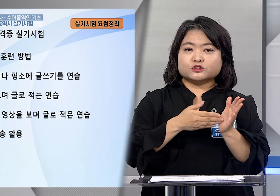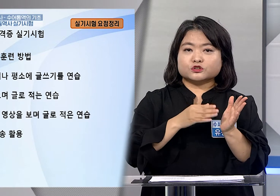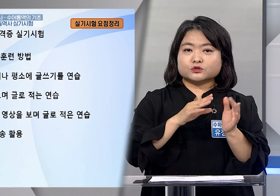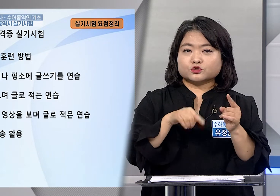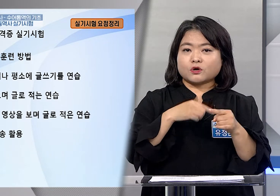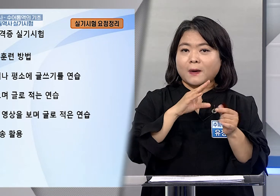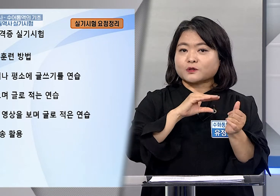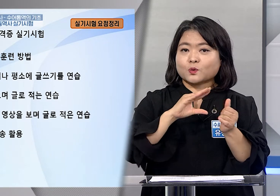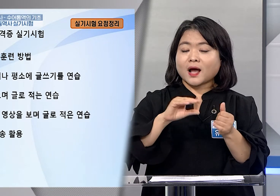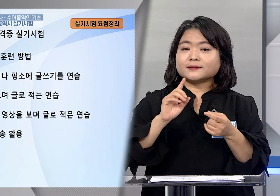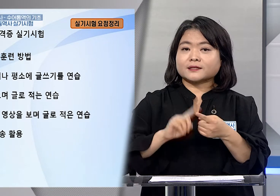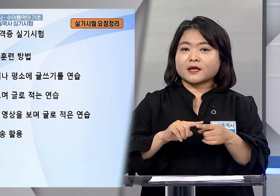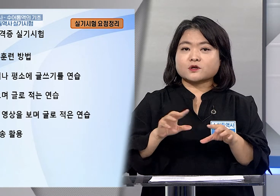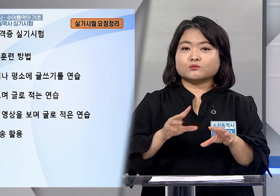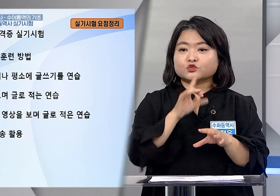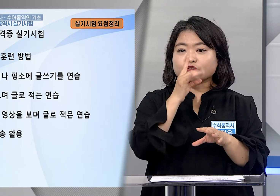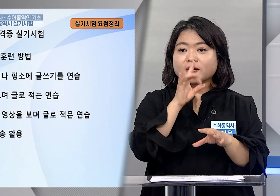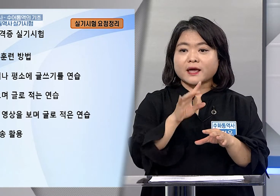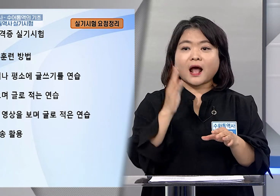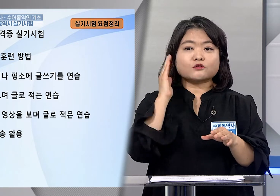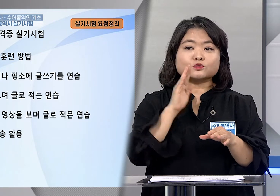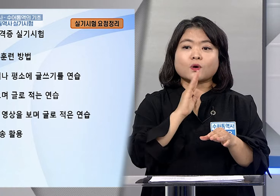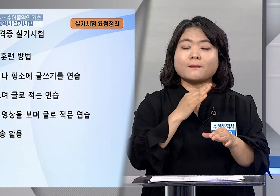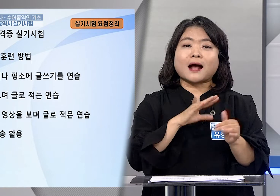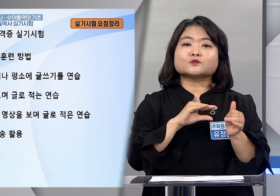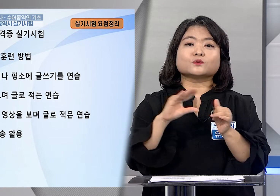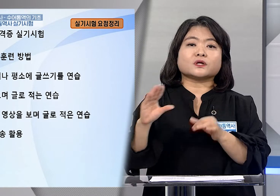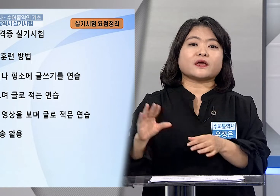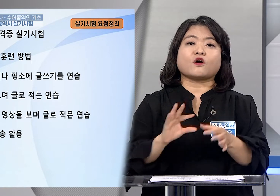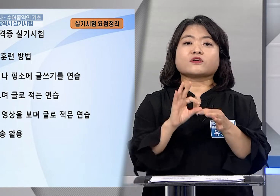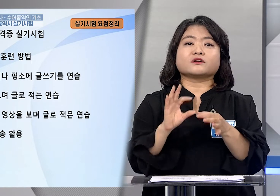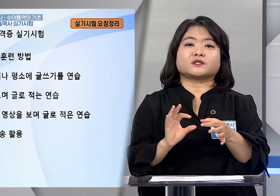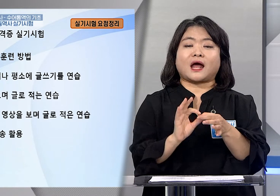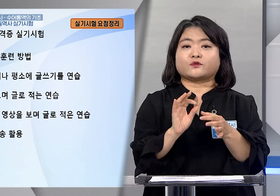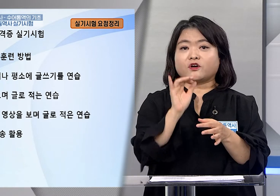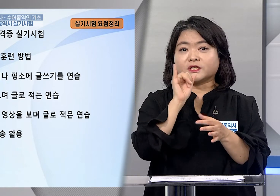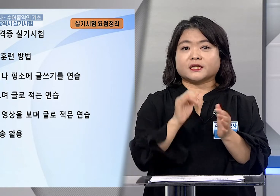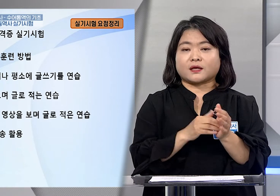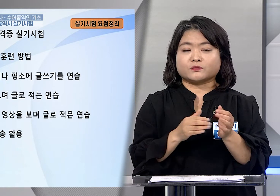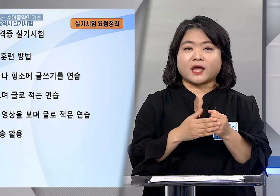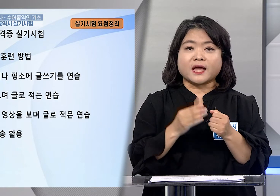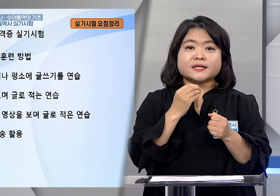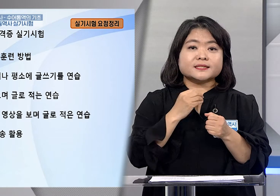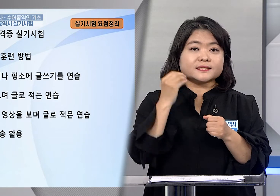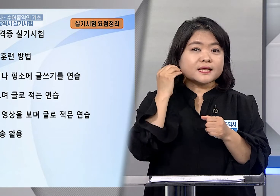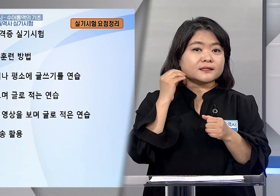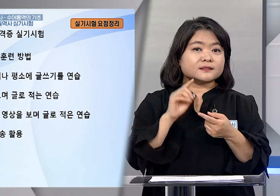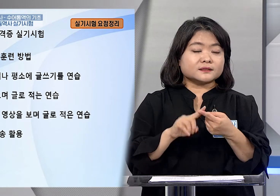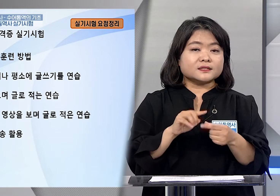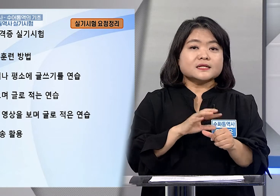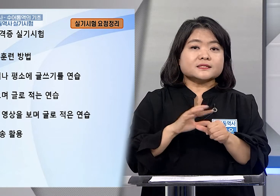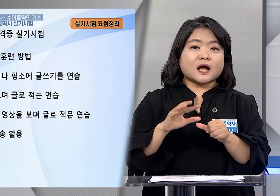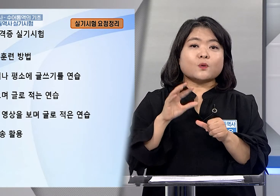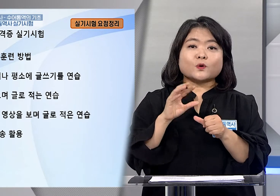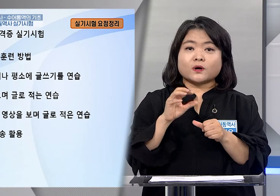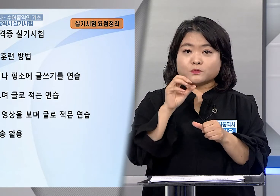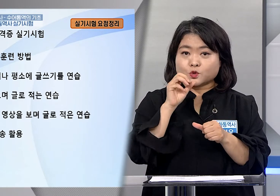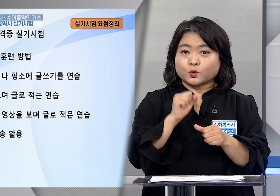뉴스 수어 방송하는 게 전부 중앙의 한국농아방송에 연결이 다 되어 있기 때문에 이 사이트를 잘 활용하면